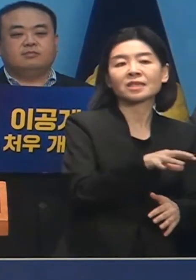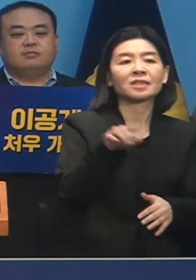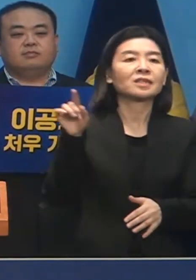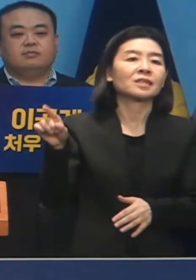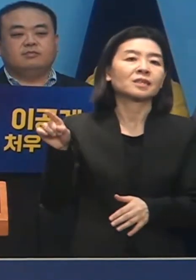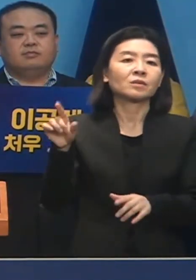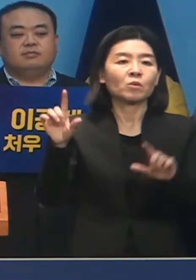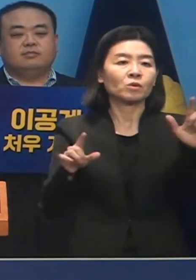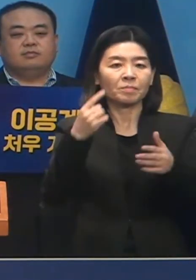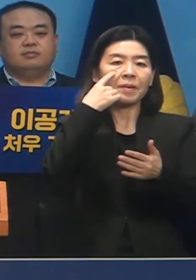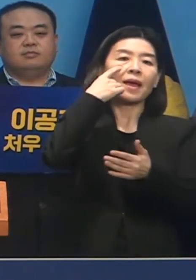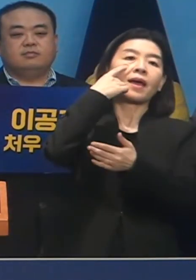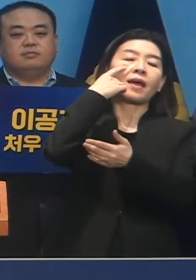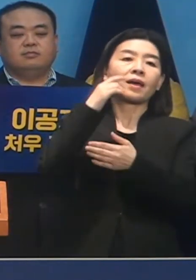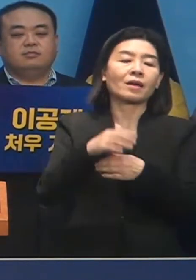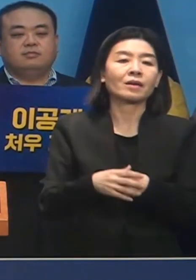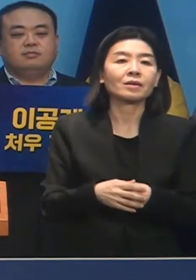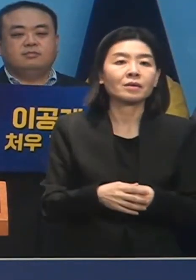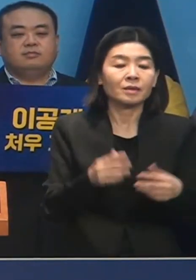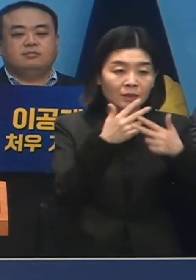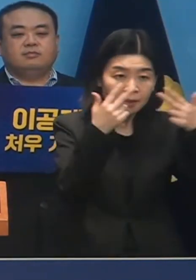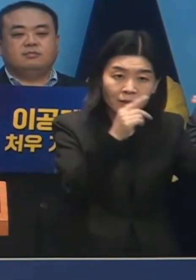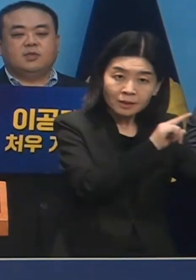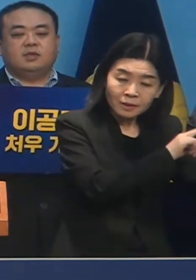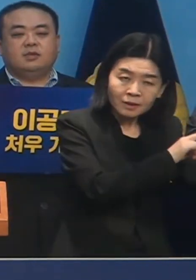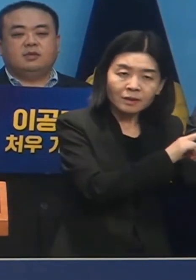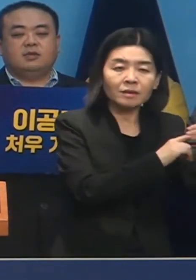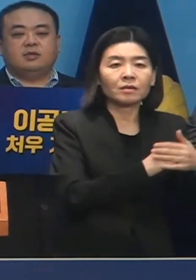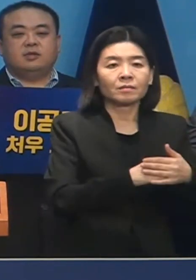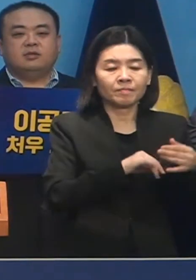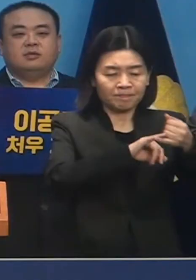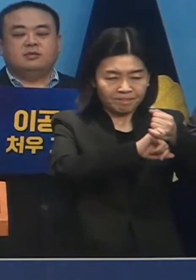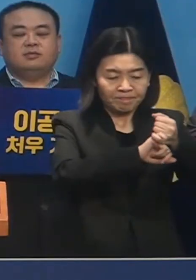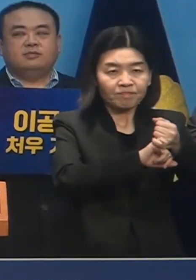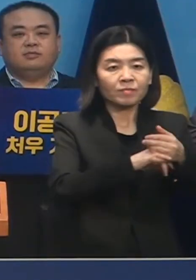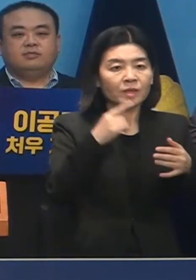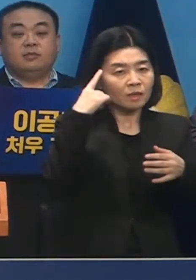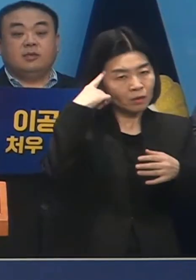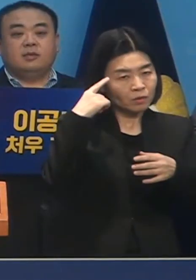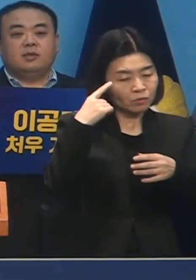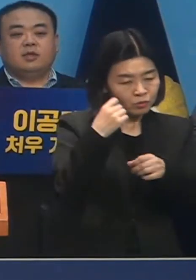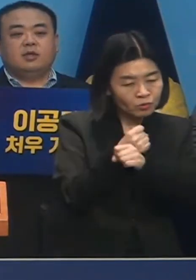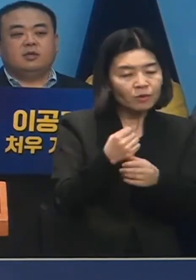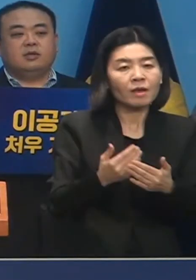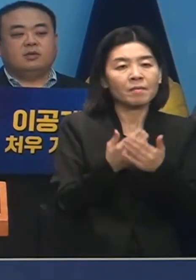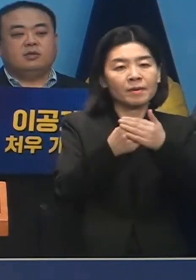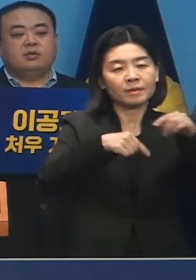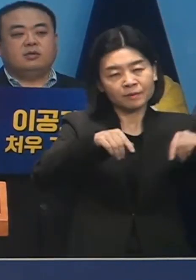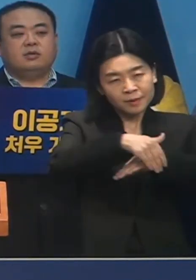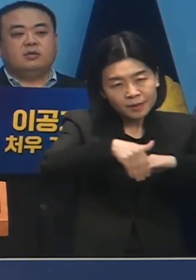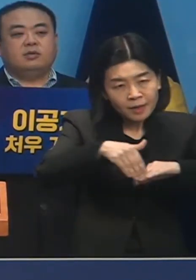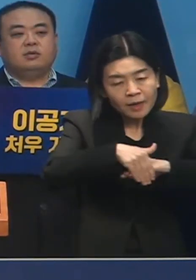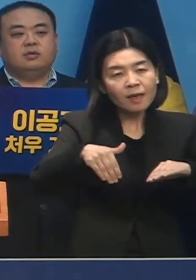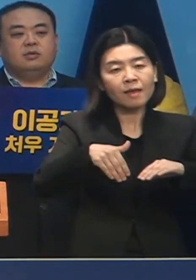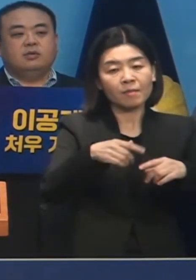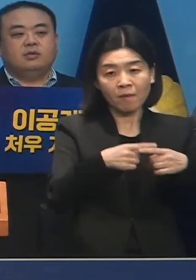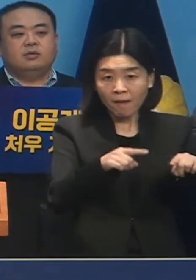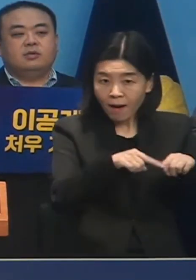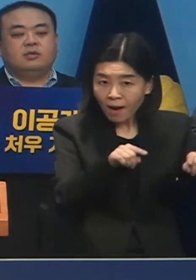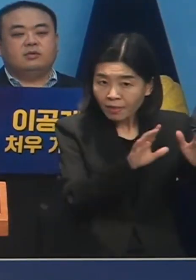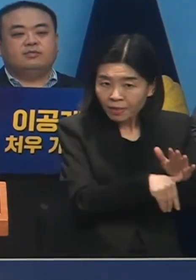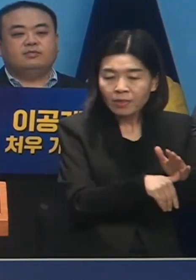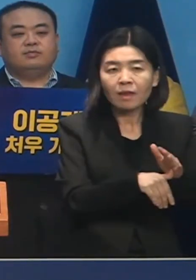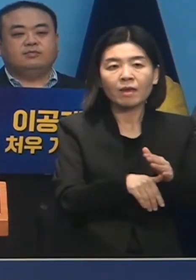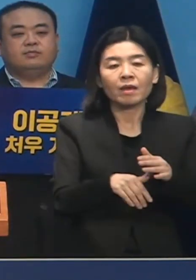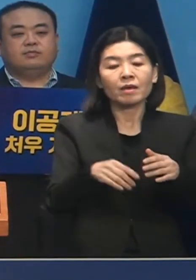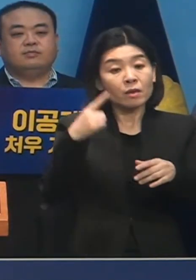행태였는지를 여실히 보여주고 있습니다. 이재명 후보가 반드시 R&D 정책 수립과 기획 평가에 현장 연구자들의